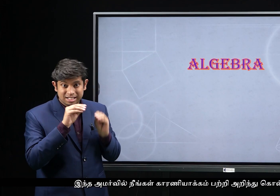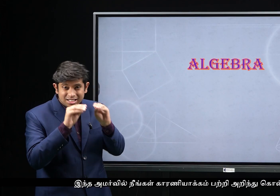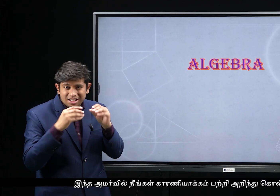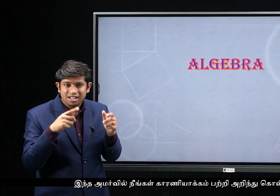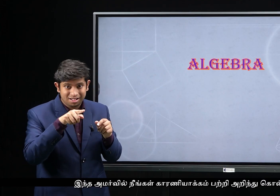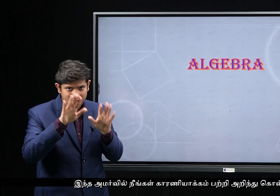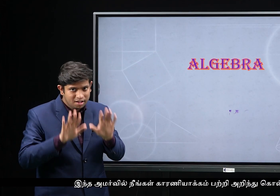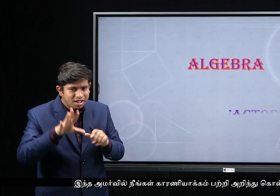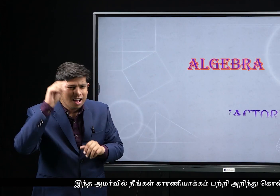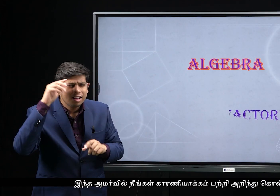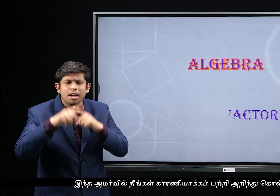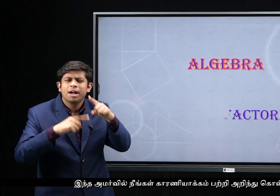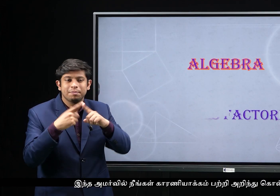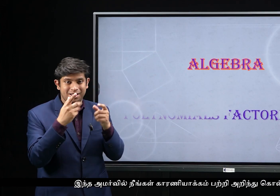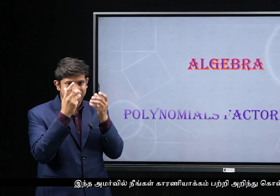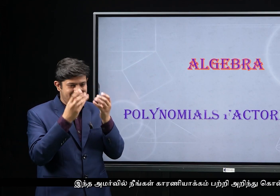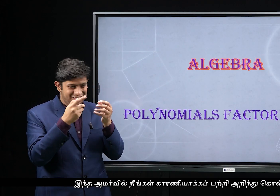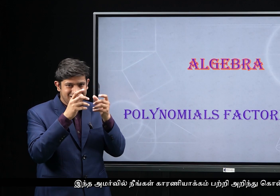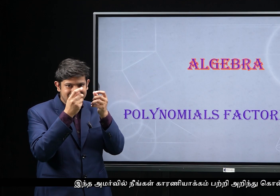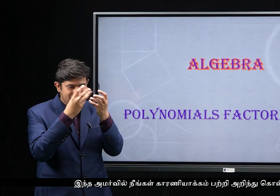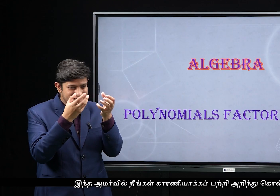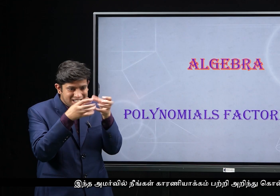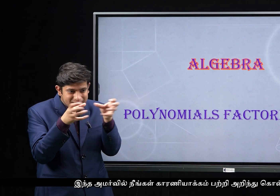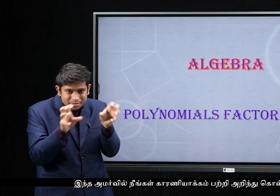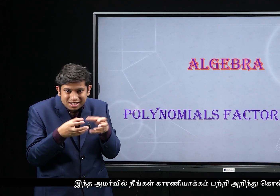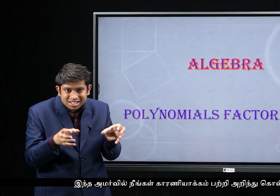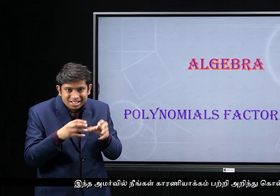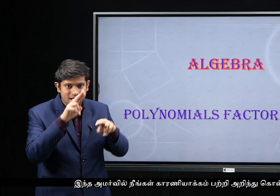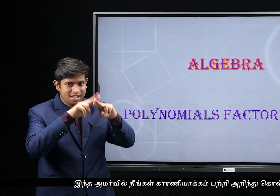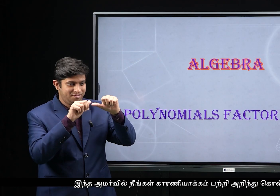இந்த அமர்வில் நீங்கள் காரணியாக்கம் பற்றி அறிந்து கொள்வீர்கள்.